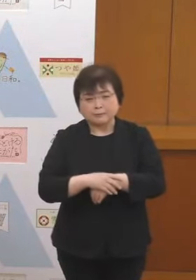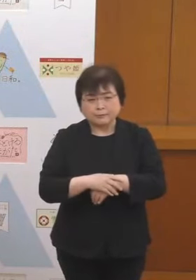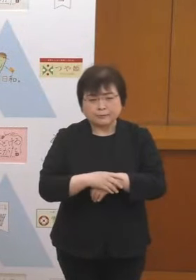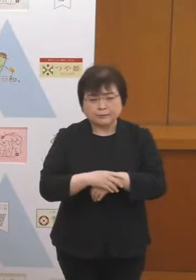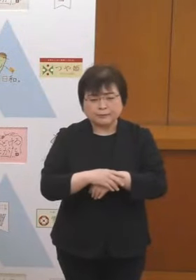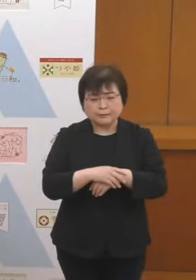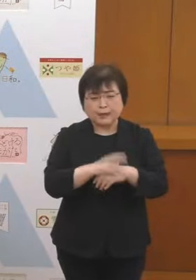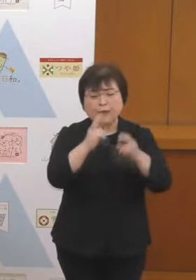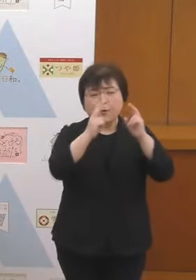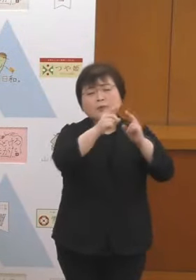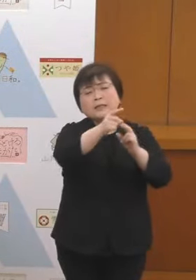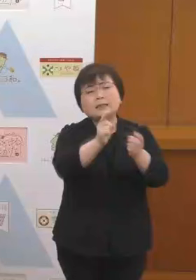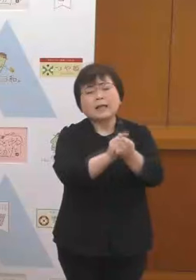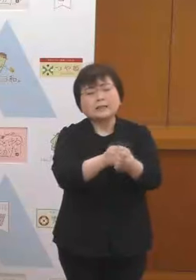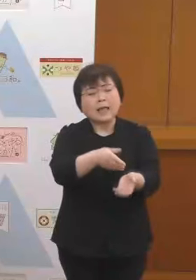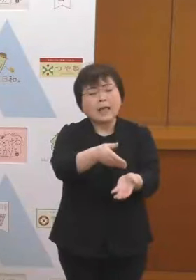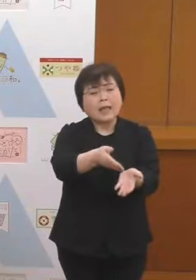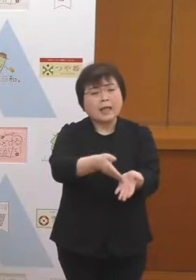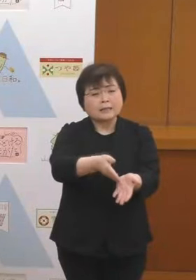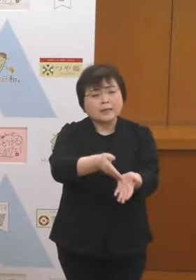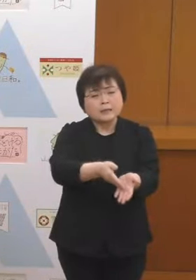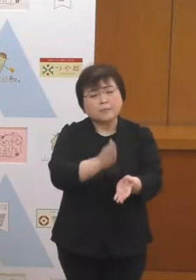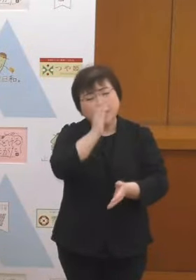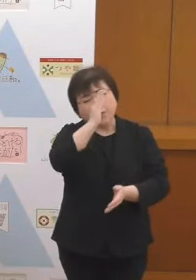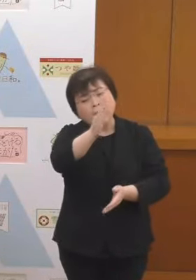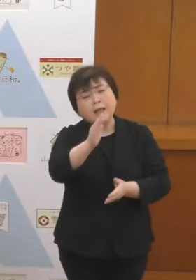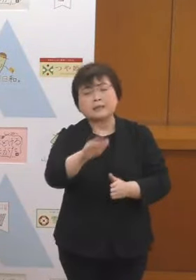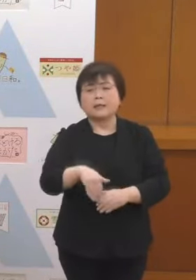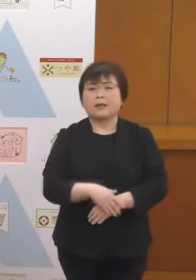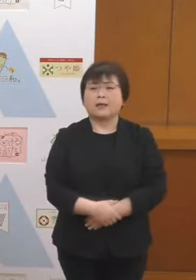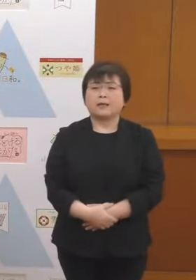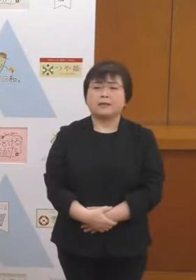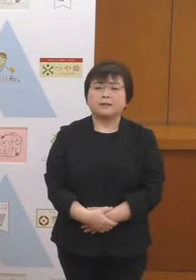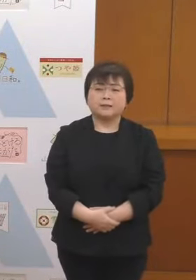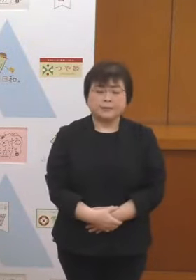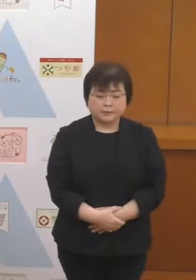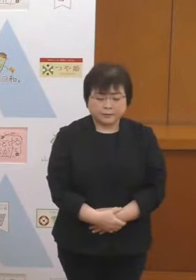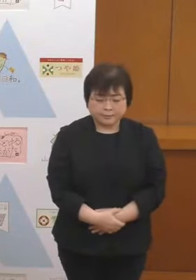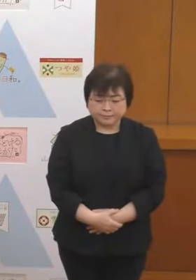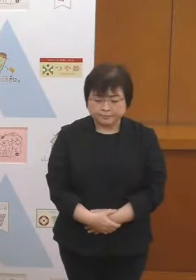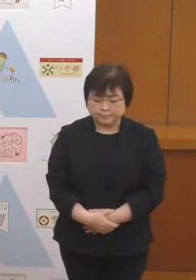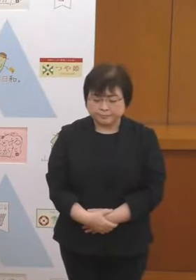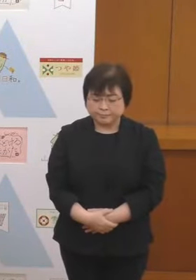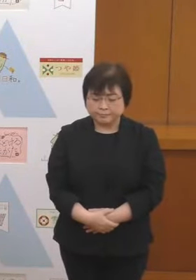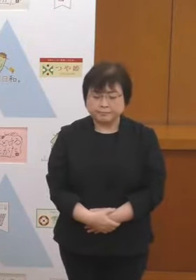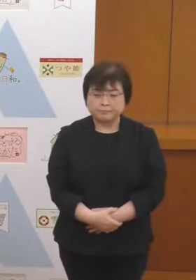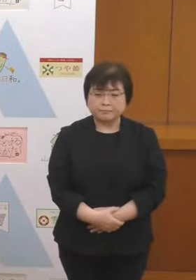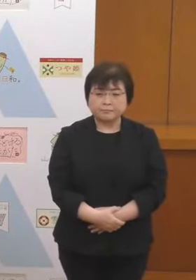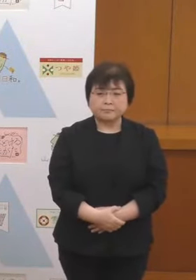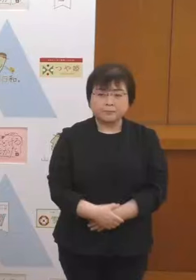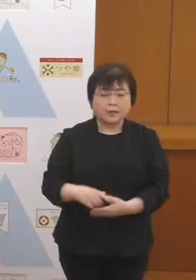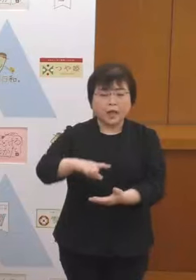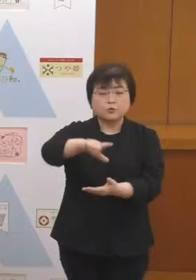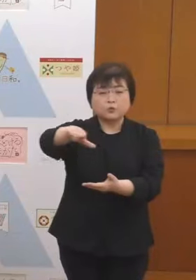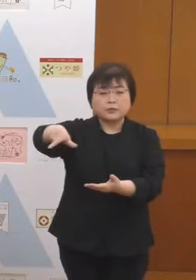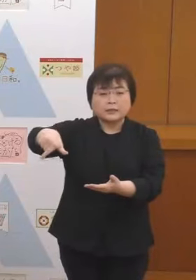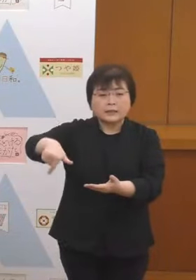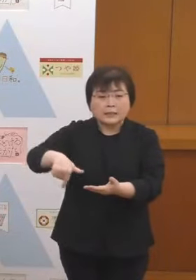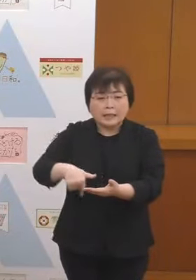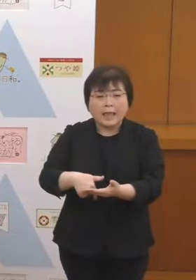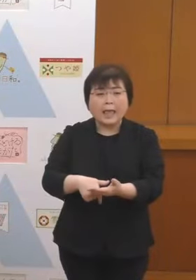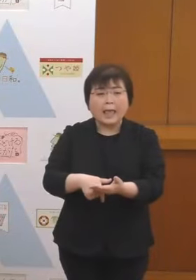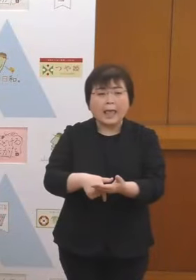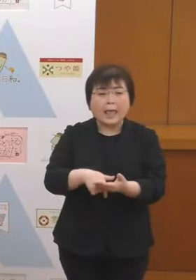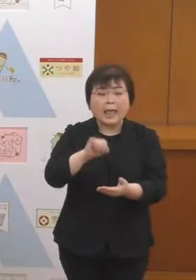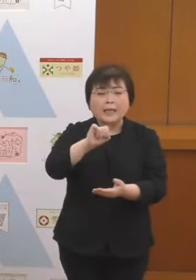説明を求めていたところでありますまた事業区事業区域周辺で犬足